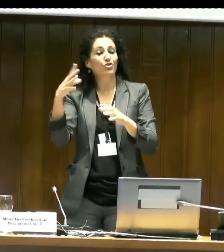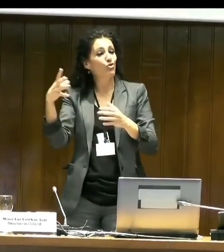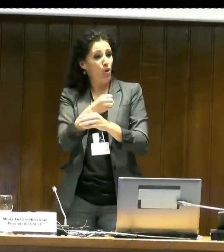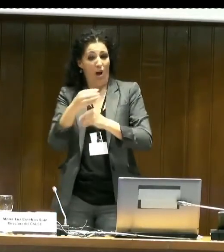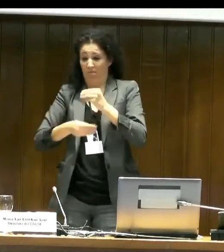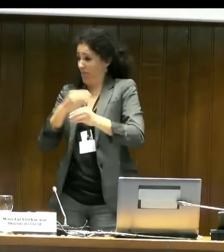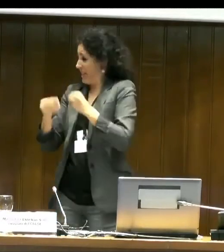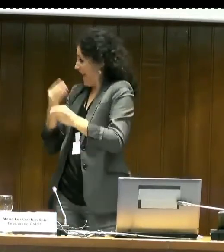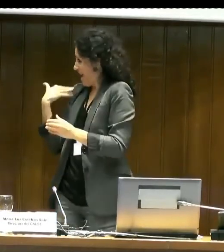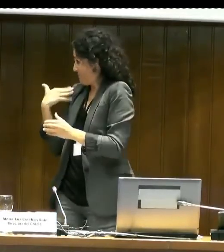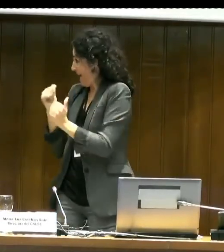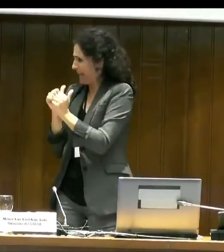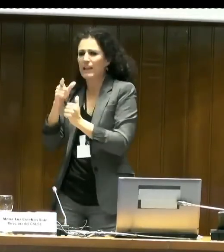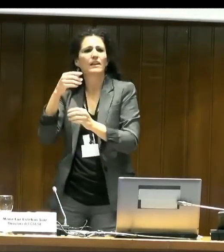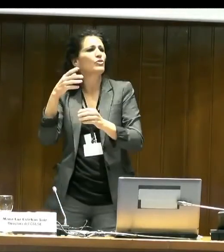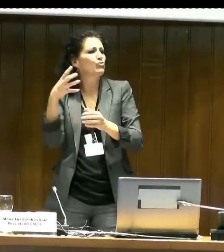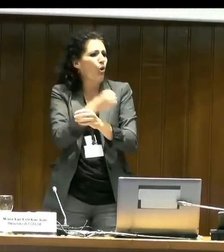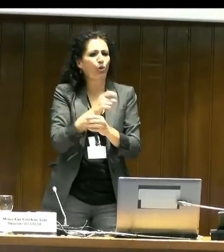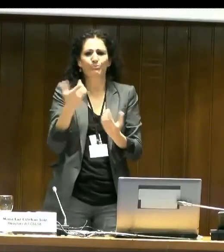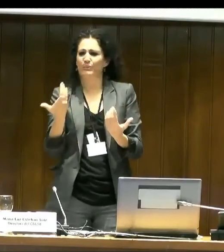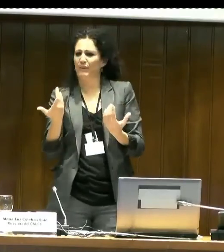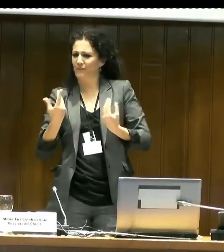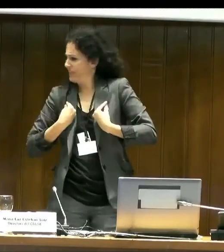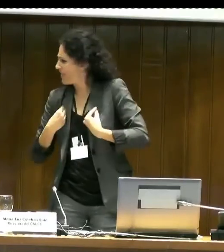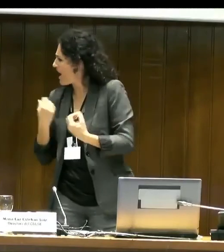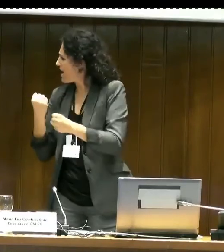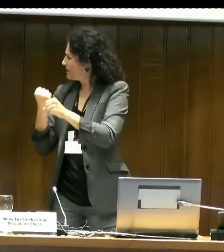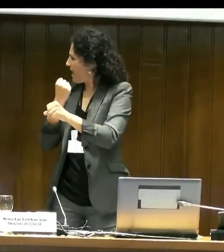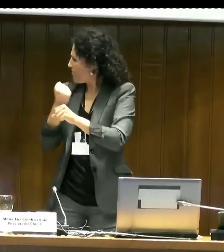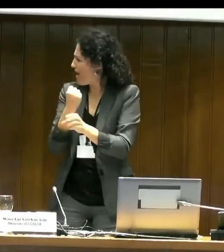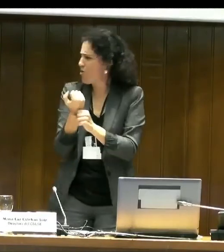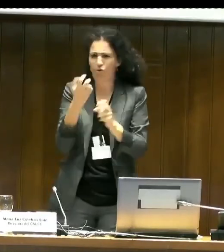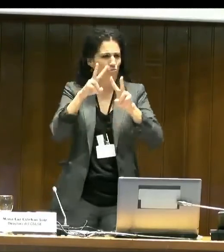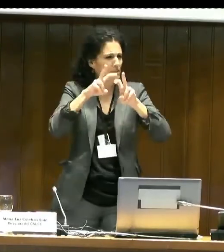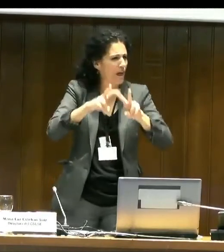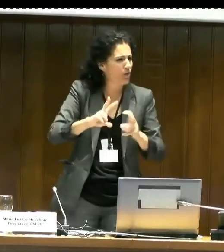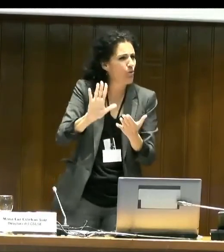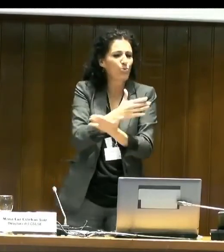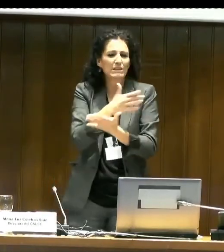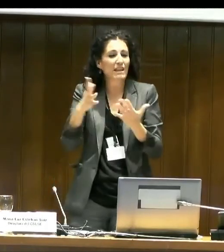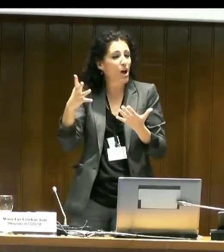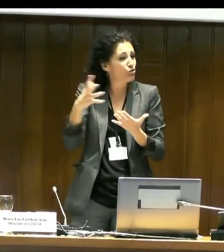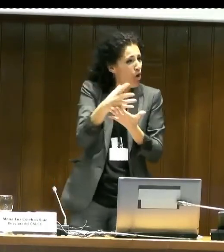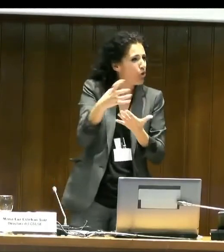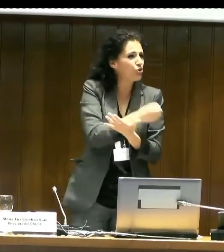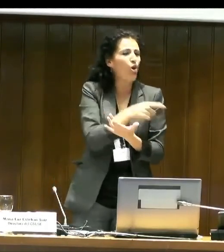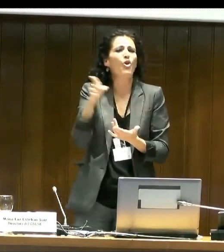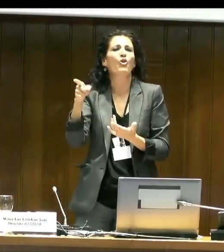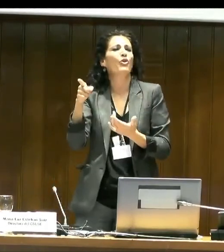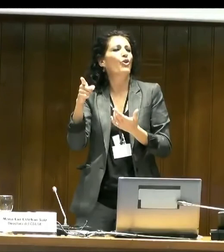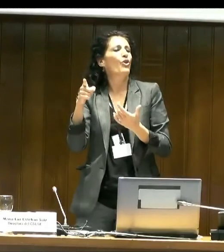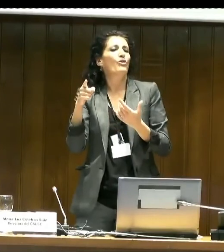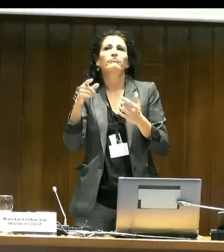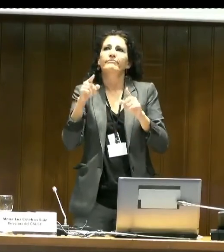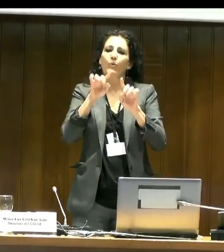la aprobación de la Ley 27/2007. Todo el trabajo que realizaba Ángel, toda su vida,